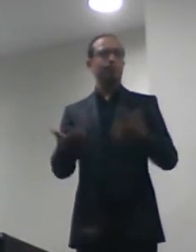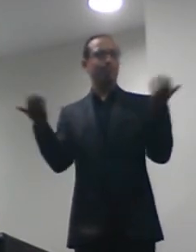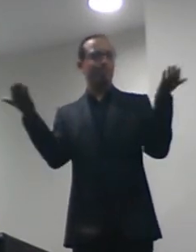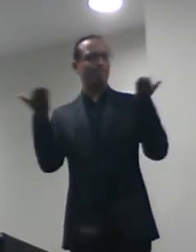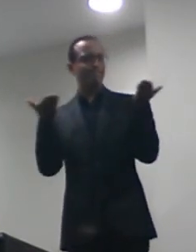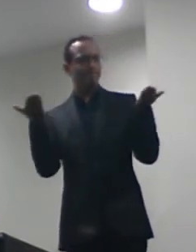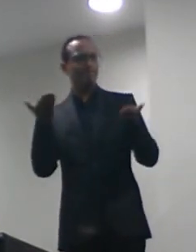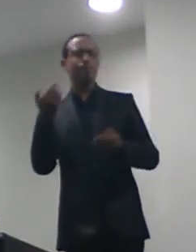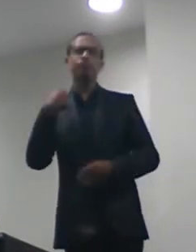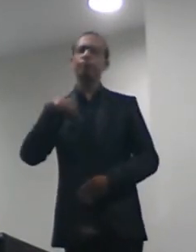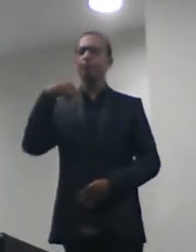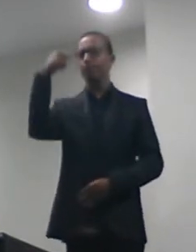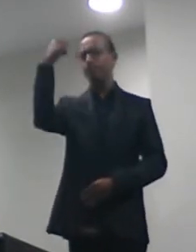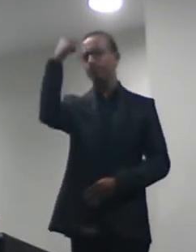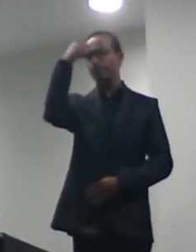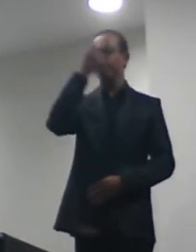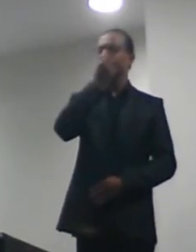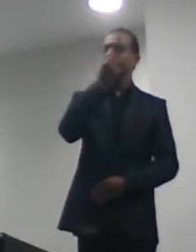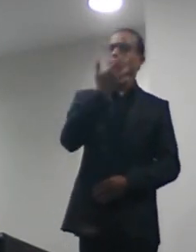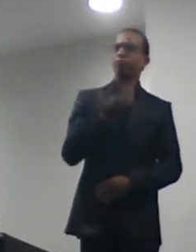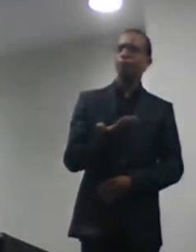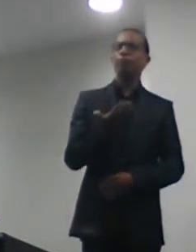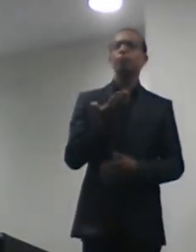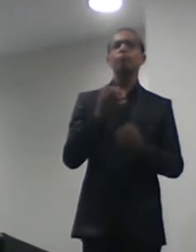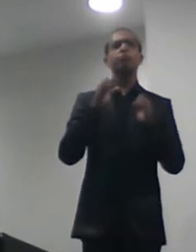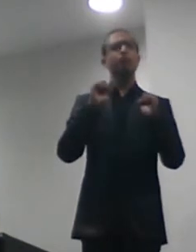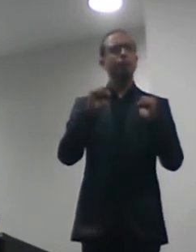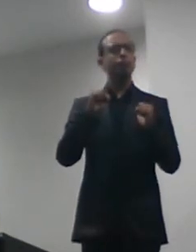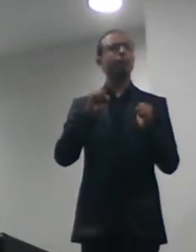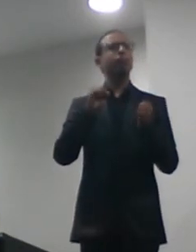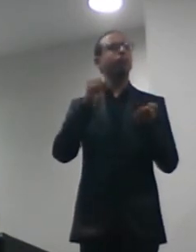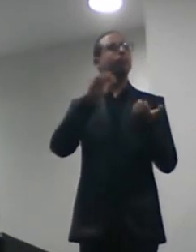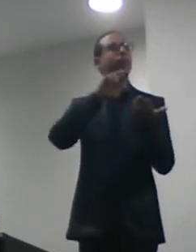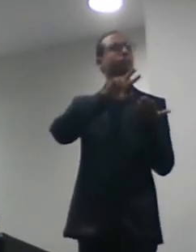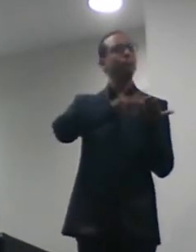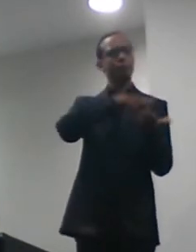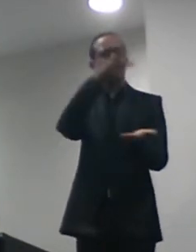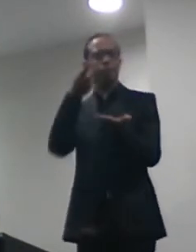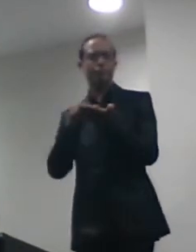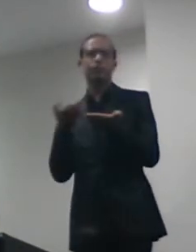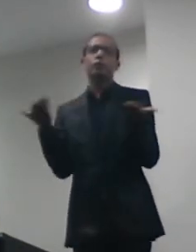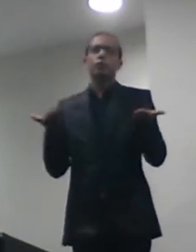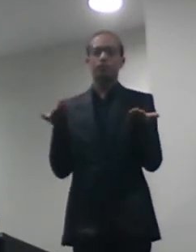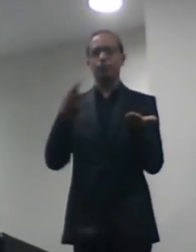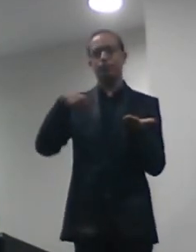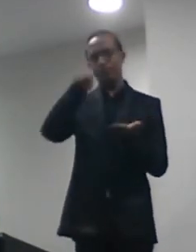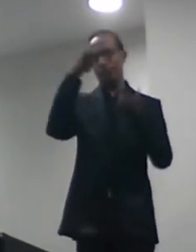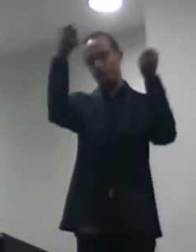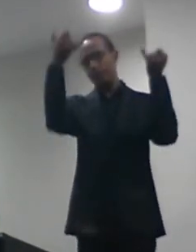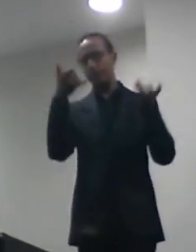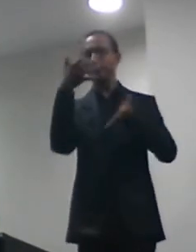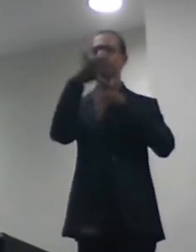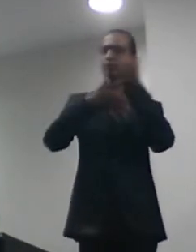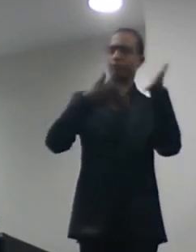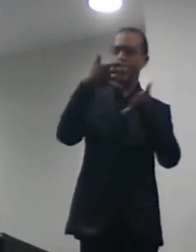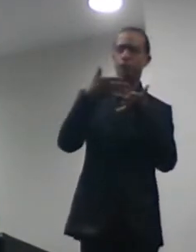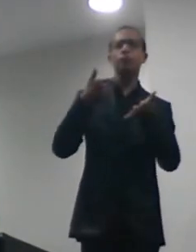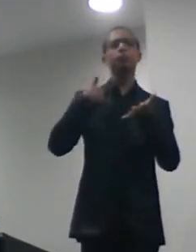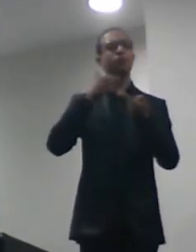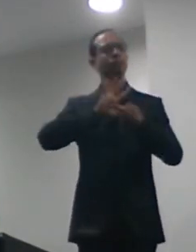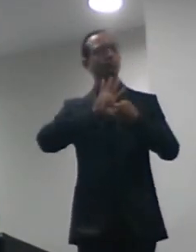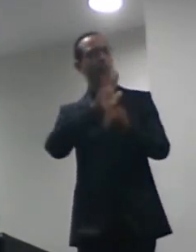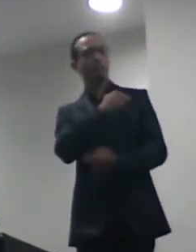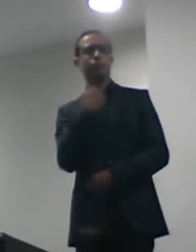Inicialmente, eu acho de bom tom poder traduzir o que eu falei inicialmente com vocês em Libras. Eu me apresentei, eu me